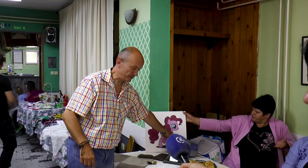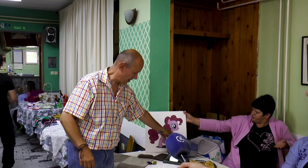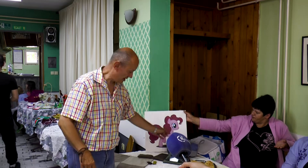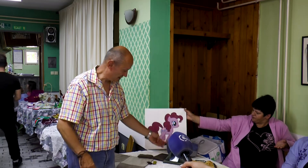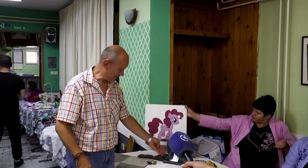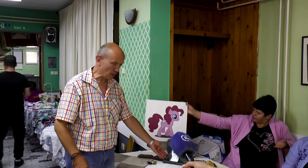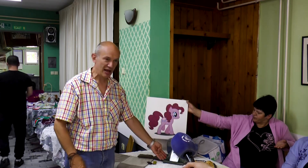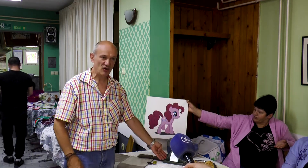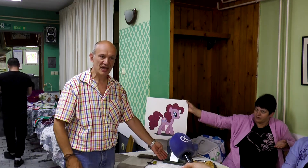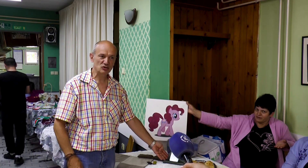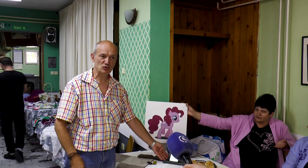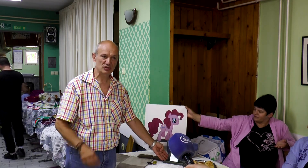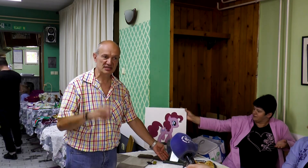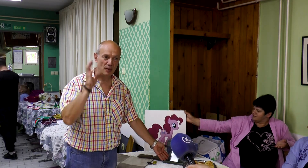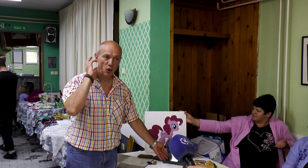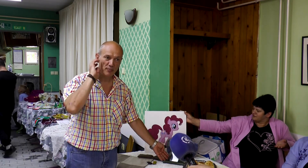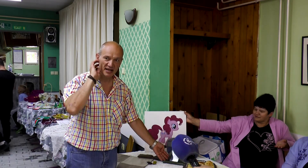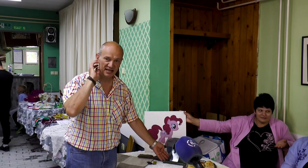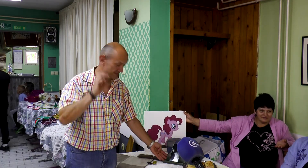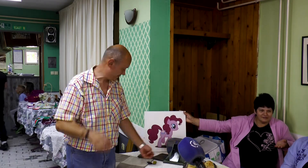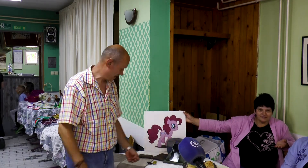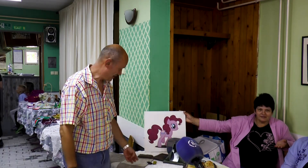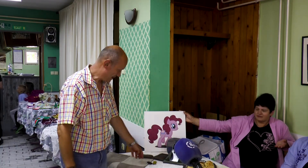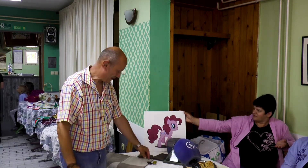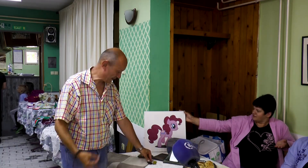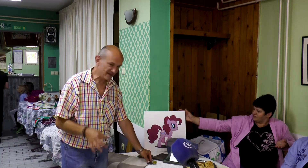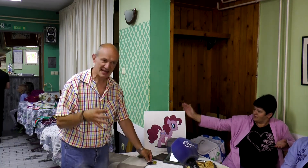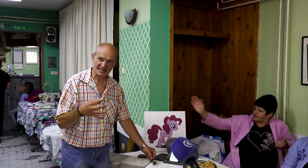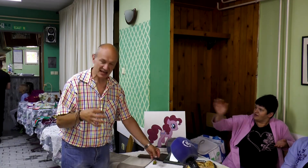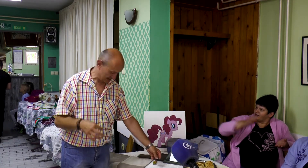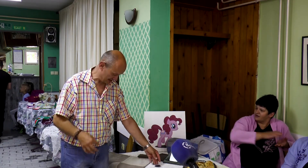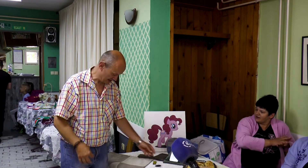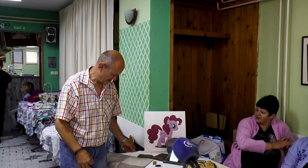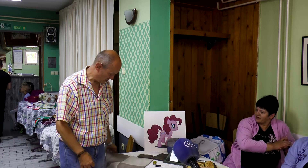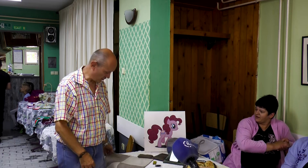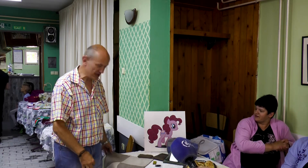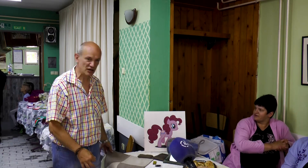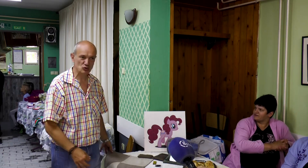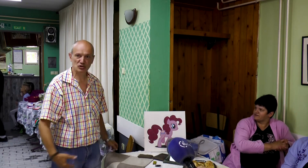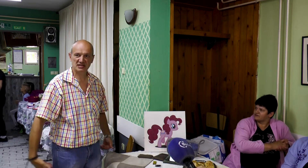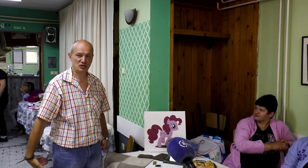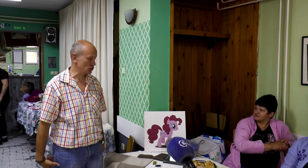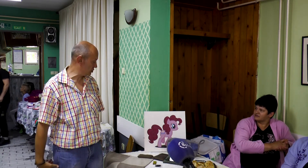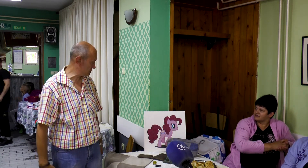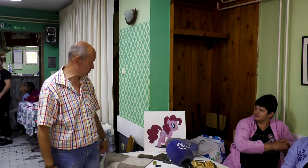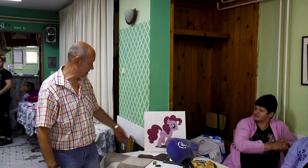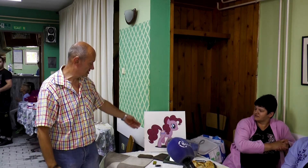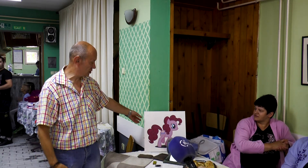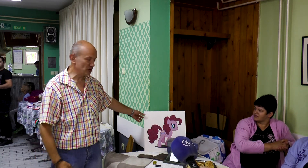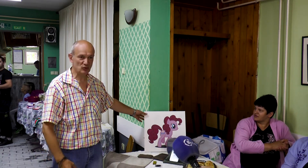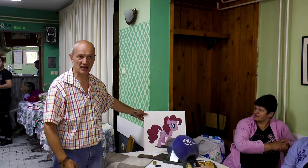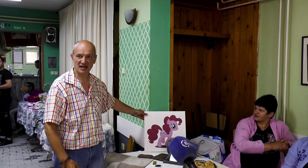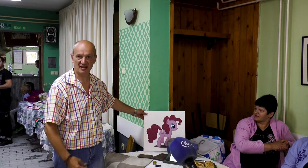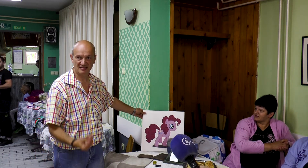dorbicu. Imam malo jaktuške za mobilni privezak, ovo je jaktuške za stoliku